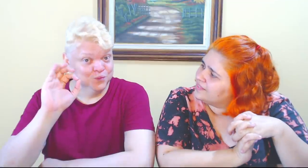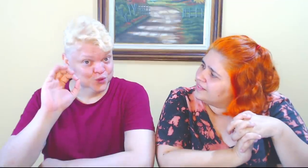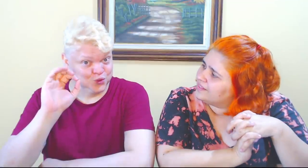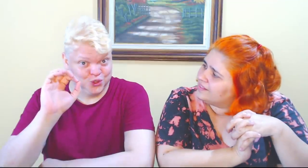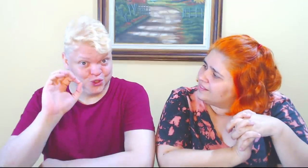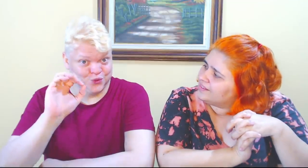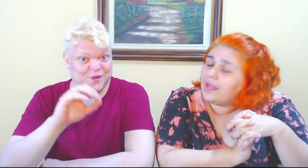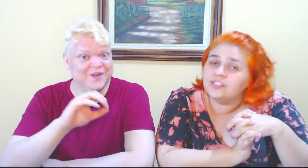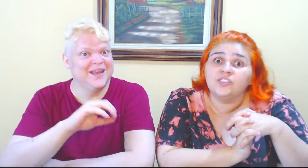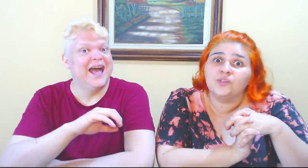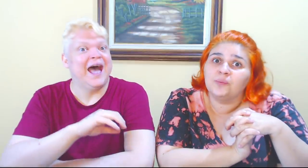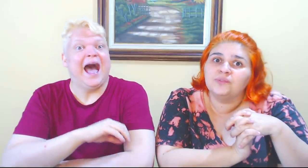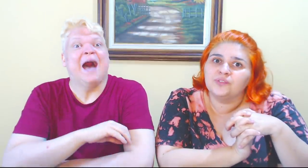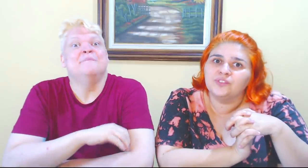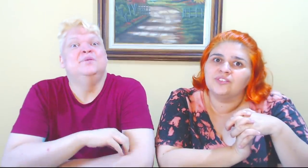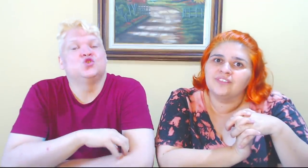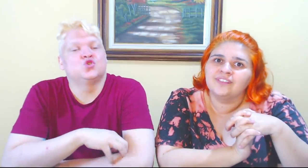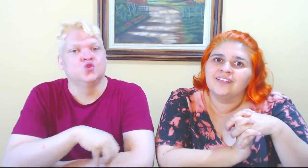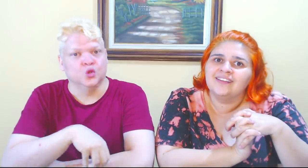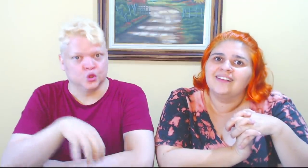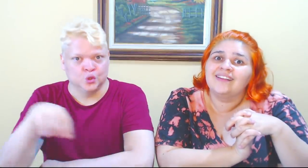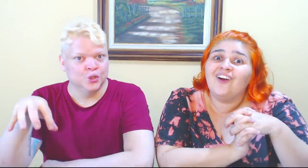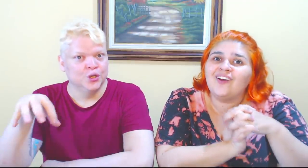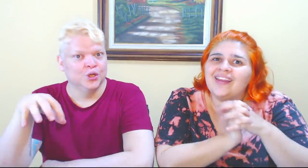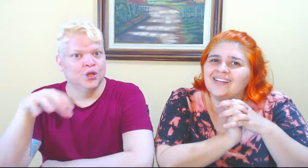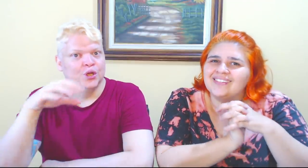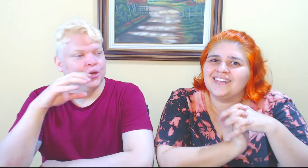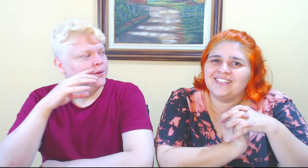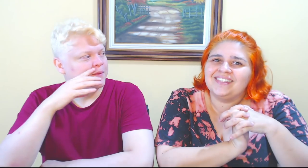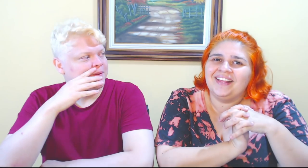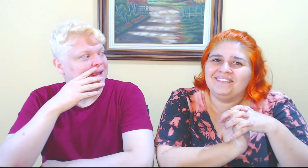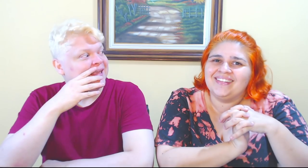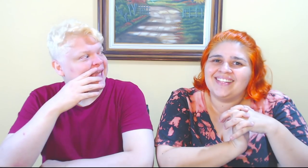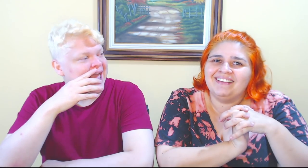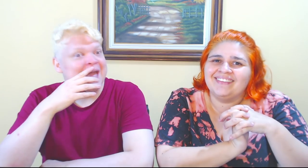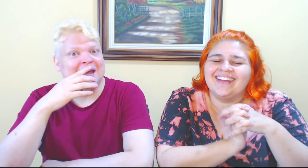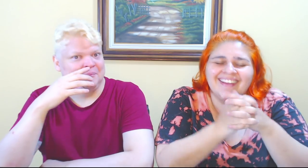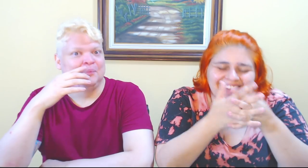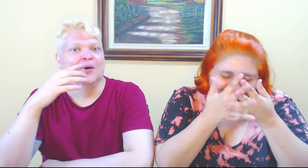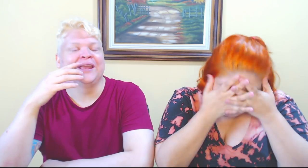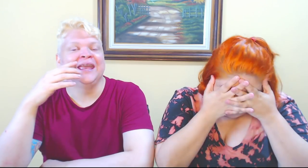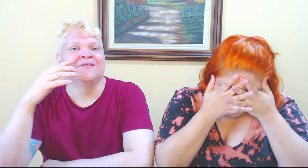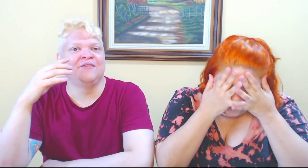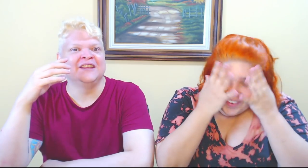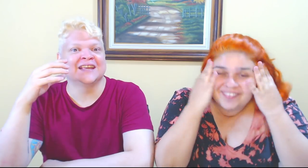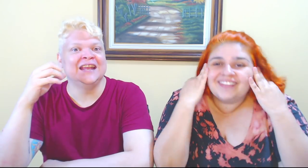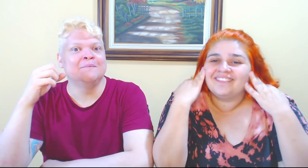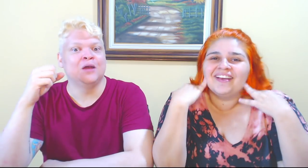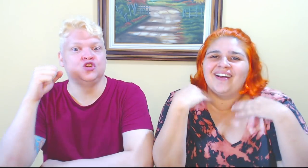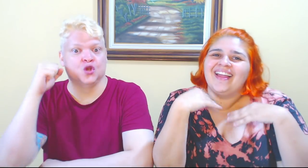susto A gente tomou um Absurdo Com criança no cinema Sabe É Porque fez aquele Várum de